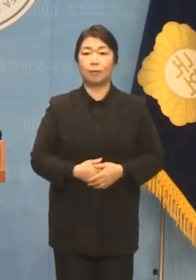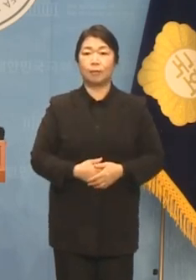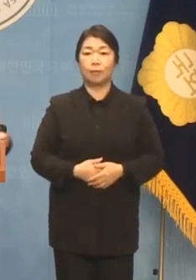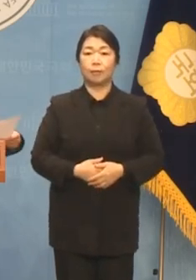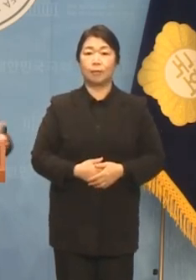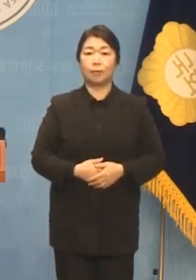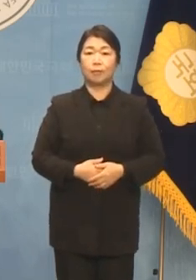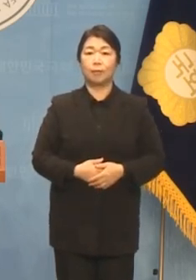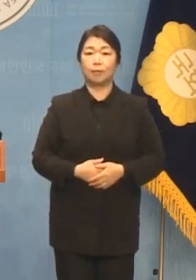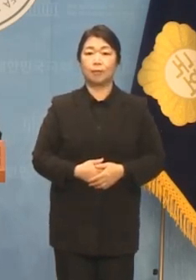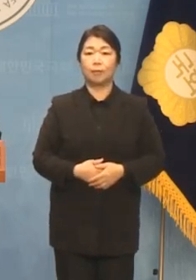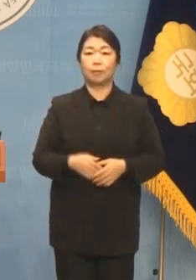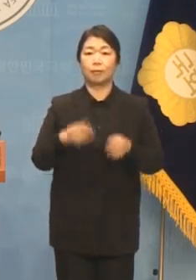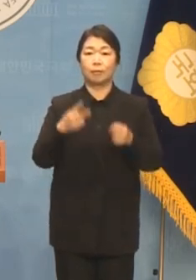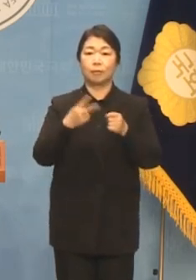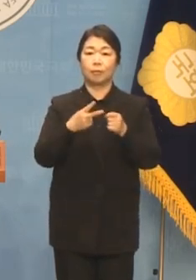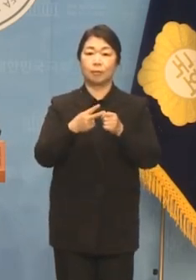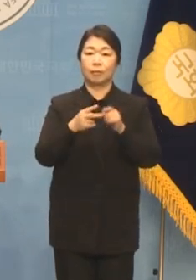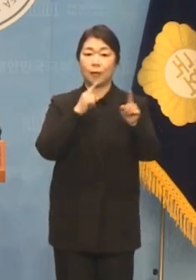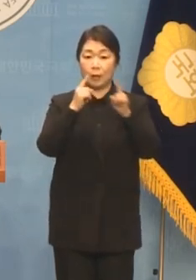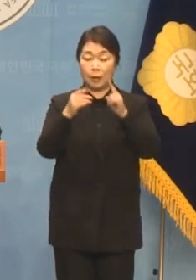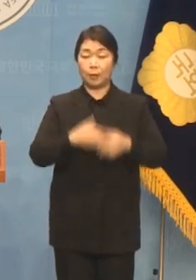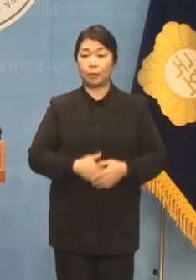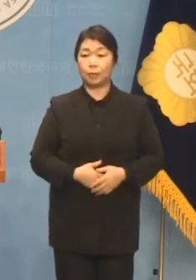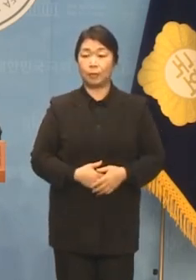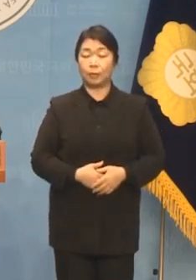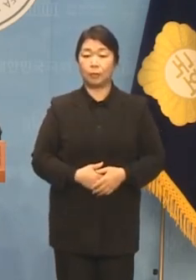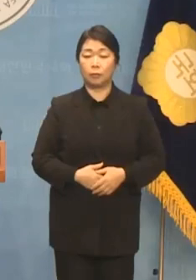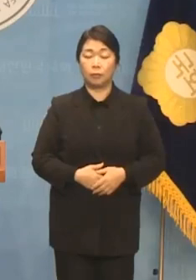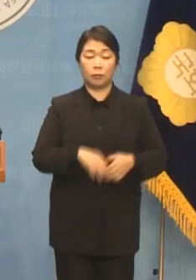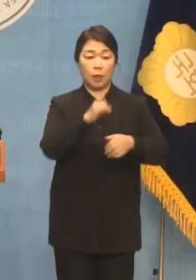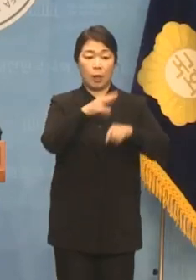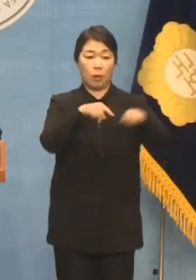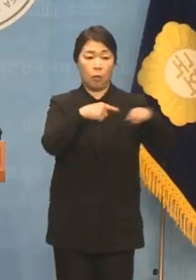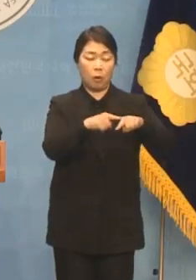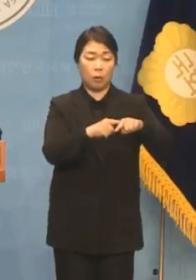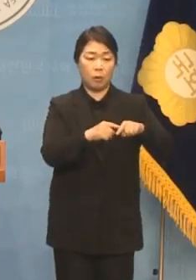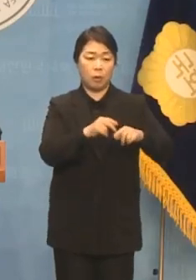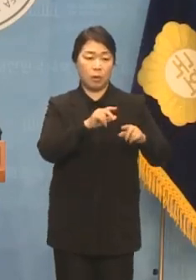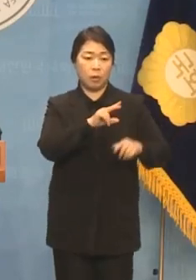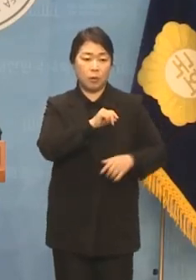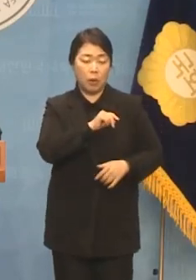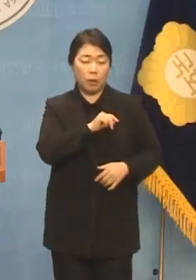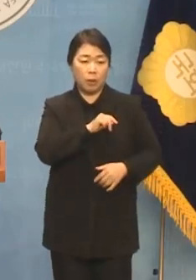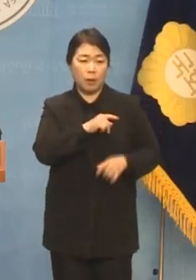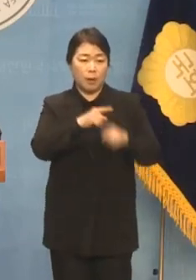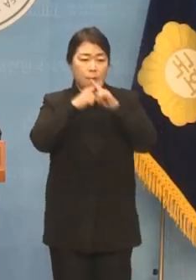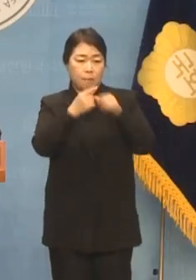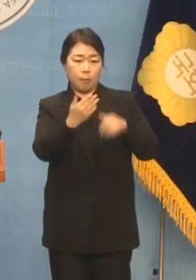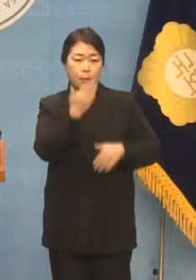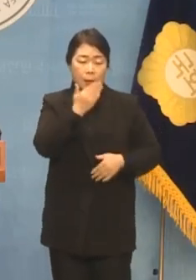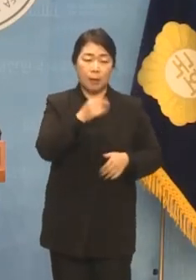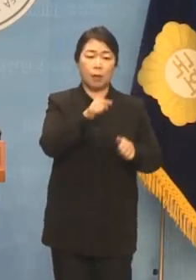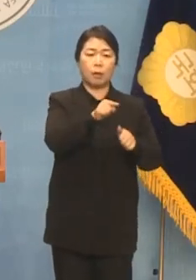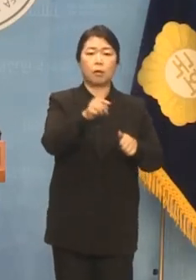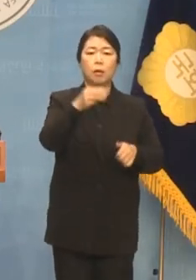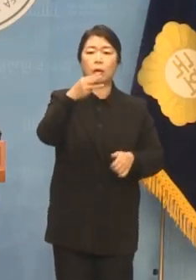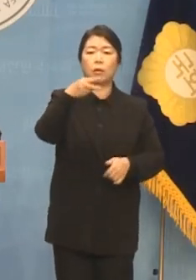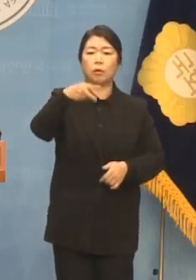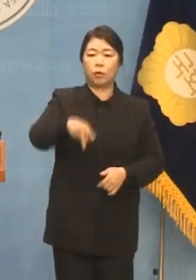다하겠습니다네 두 번째입니다 약권 위원 입틀막하며 류이 림 언론 타나